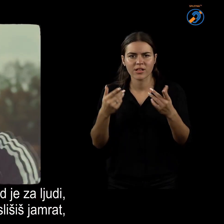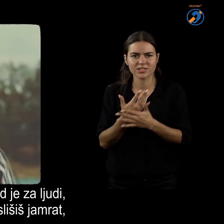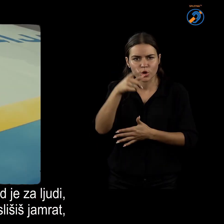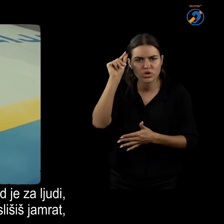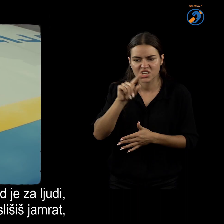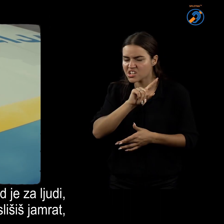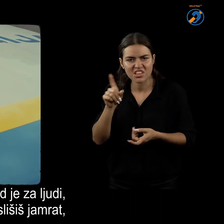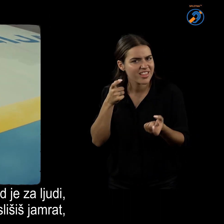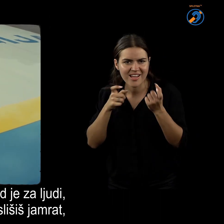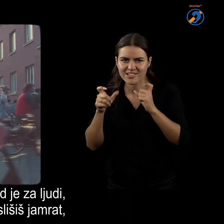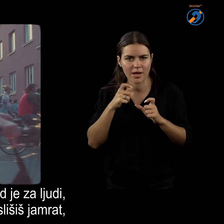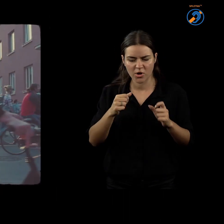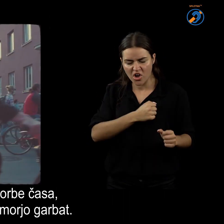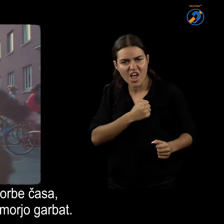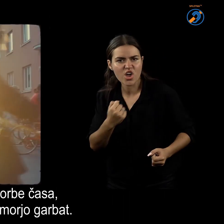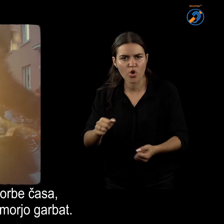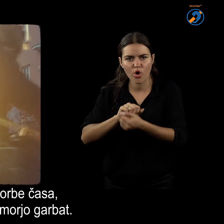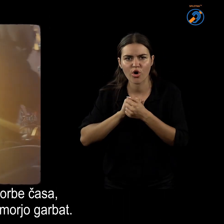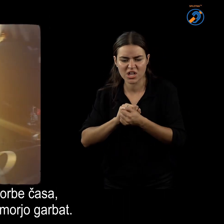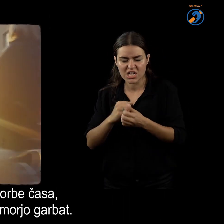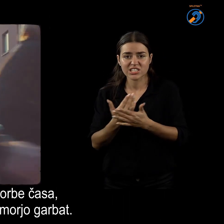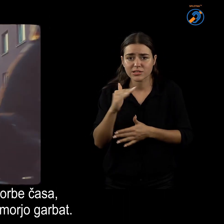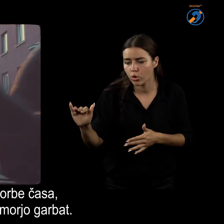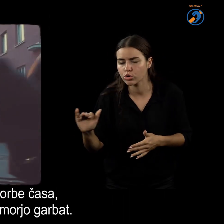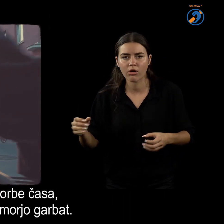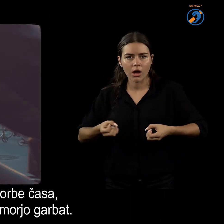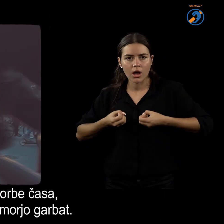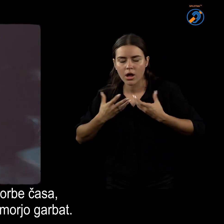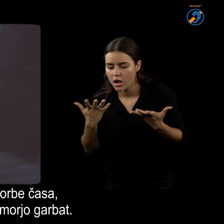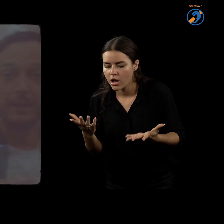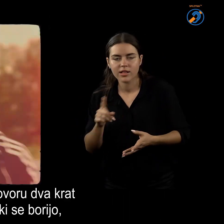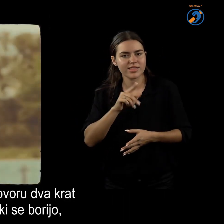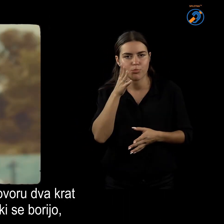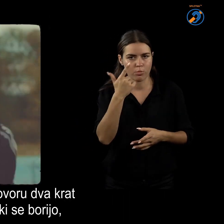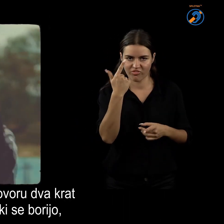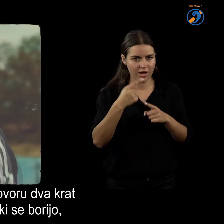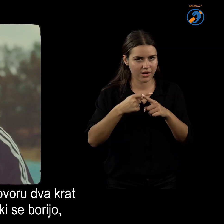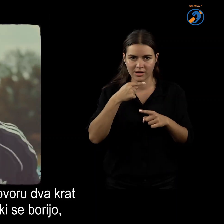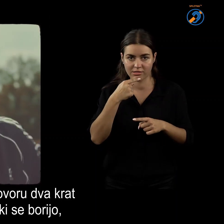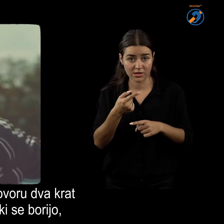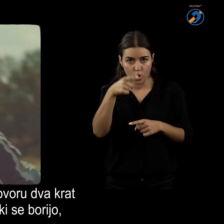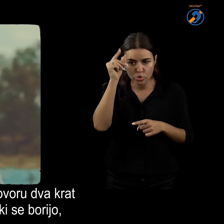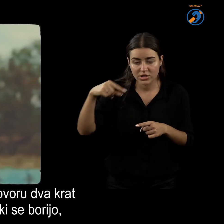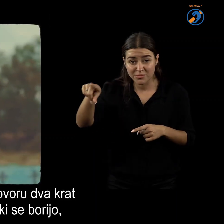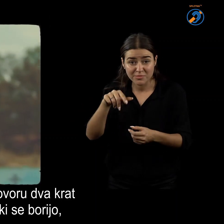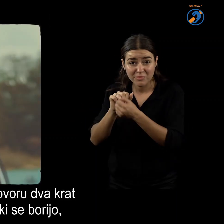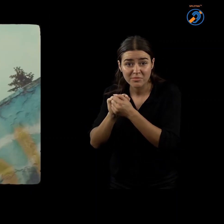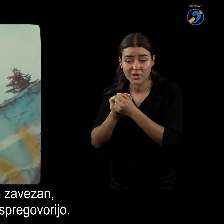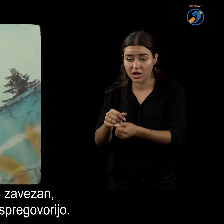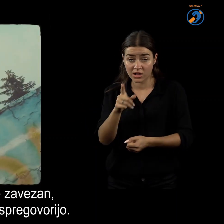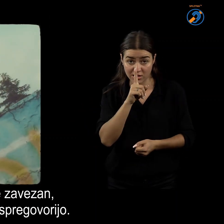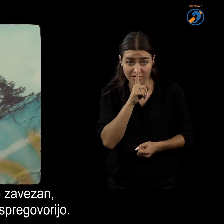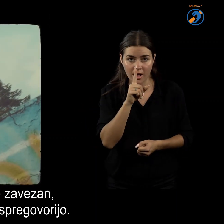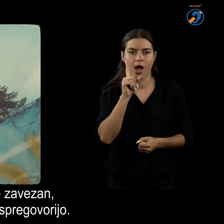komad je za ljudi, ki jih ne slišiš jamrat, heroji borbe časa za otroke morajo garbat. Ne bom govoril dvakrat ljudem, ki se